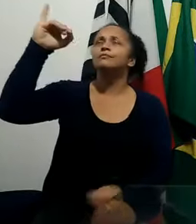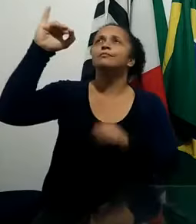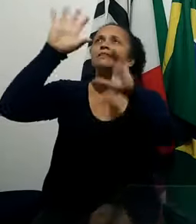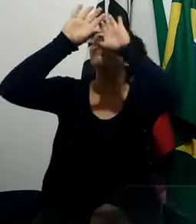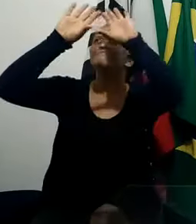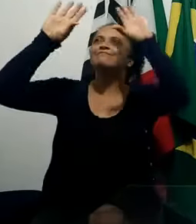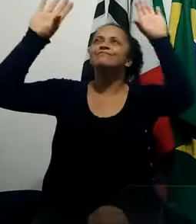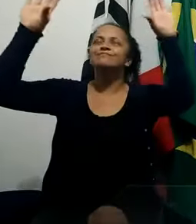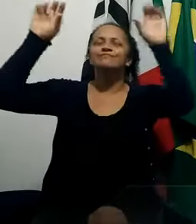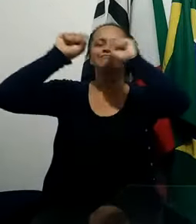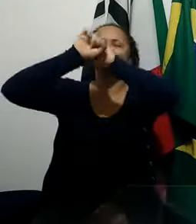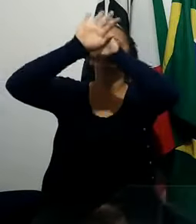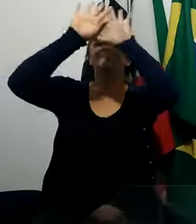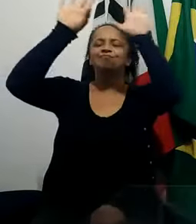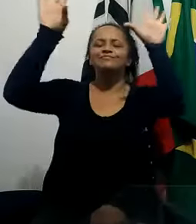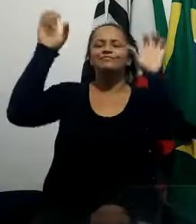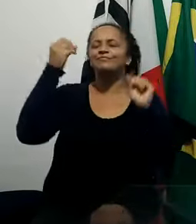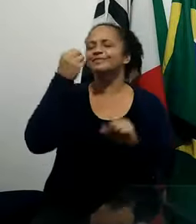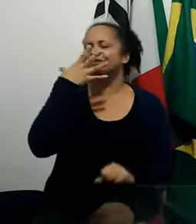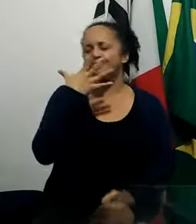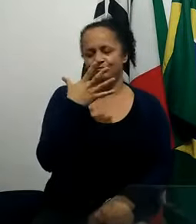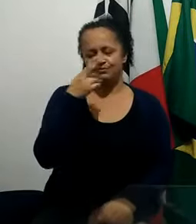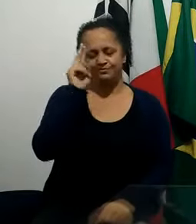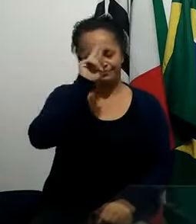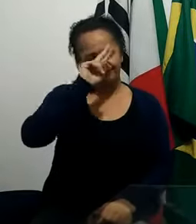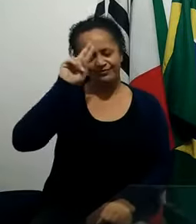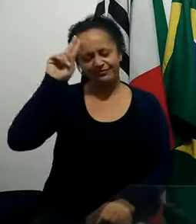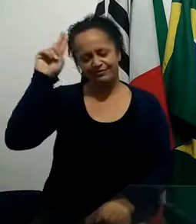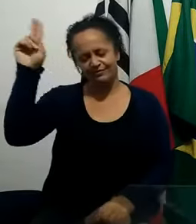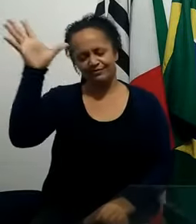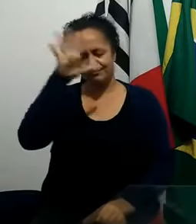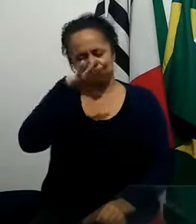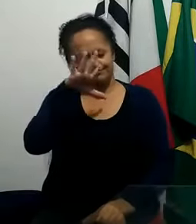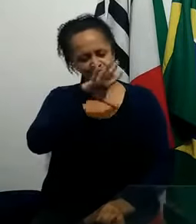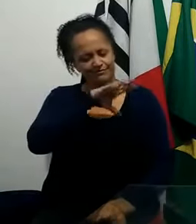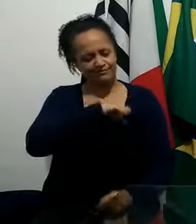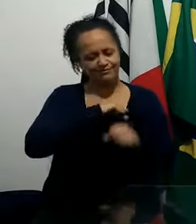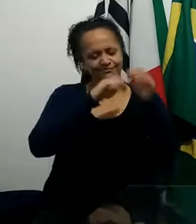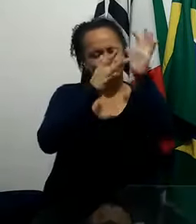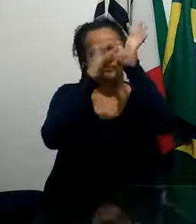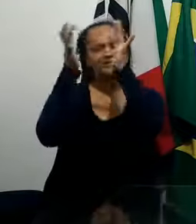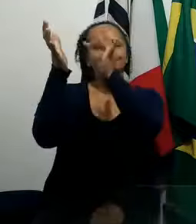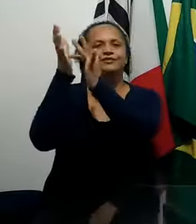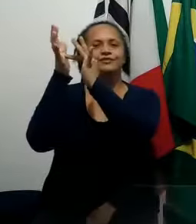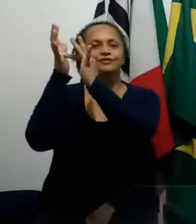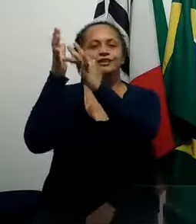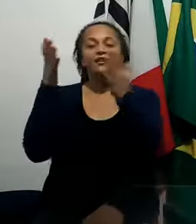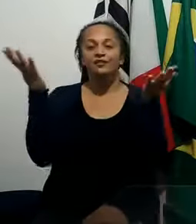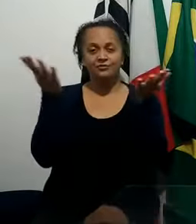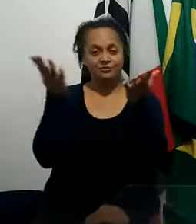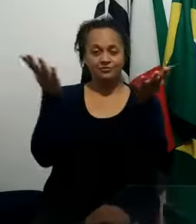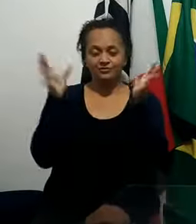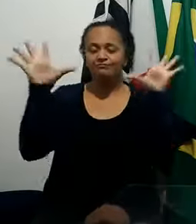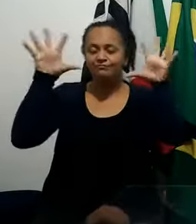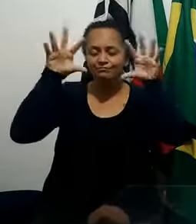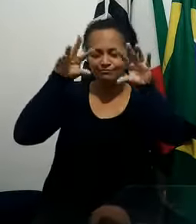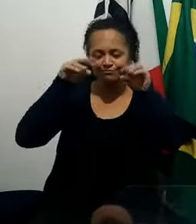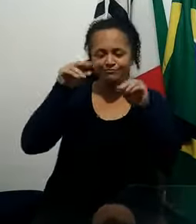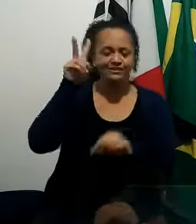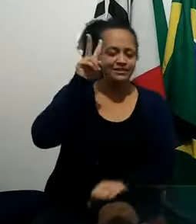Pai glorioso e Pai bendito. Em nome do teu amado Filho Jesus, nessa noite de